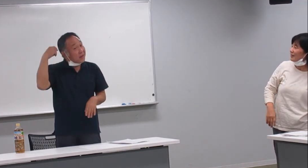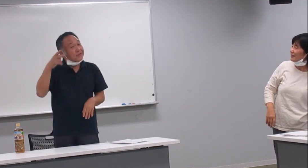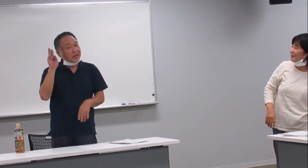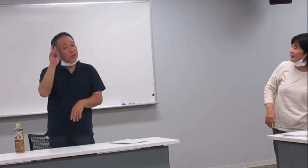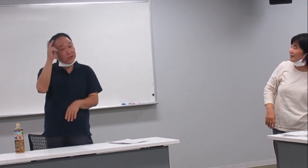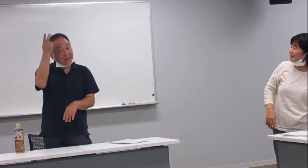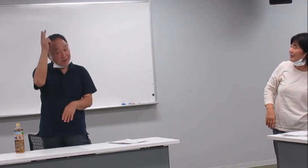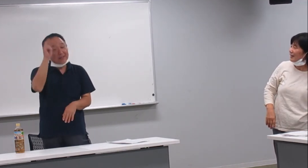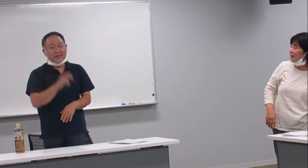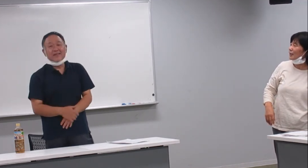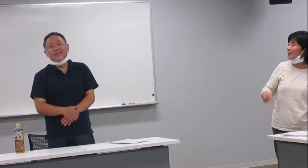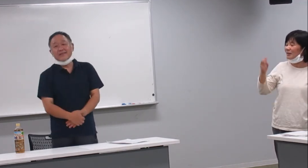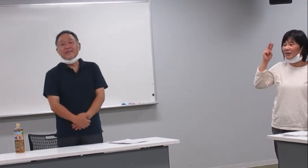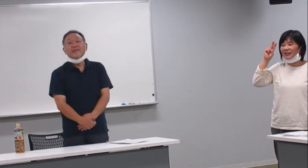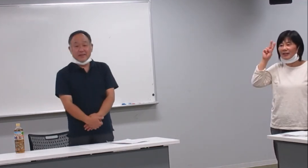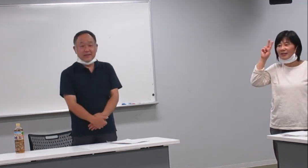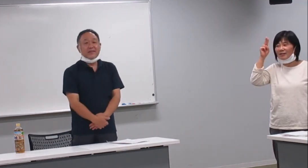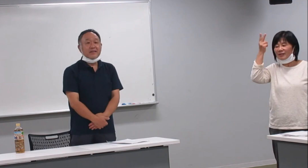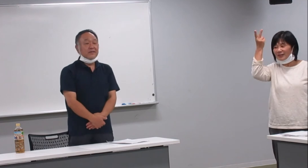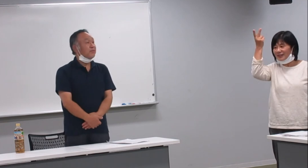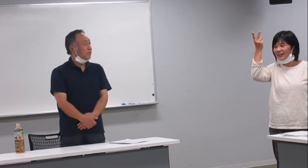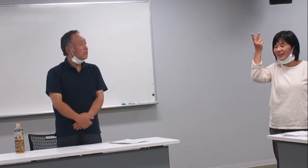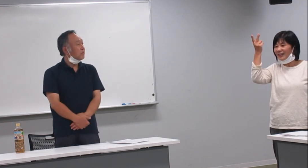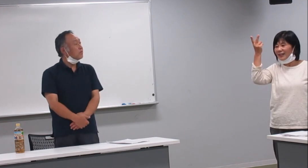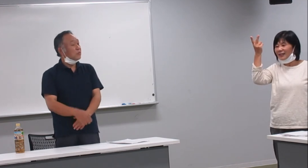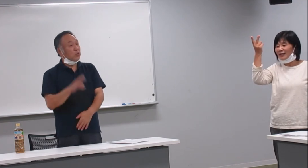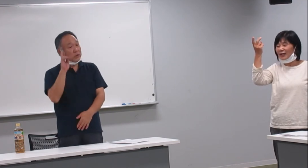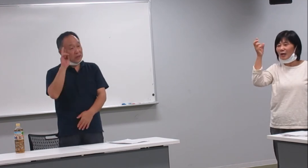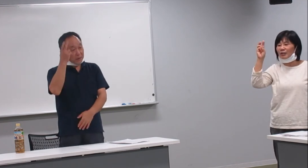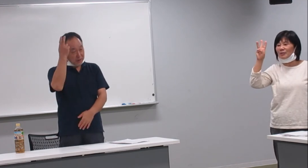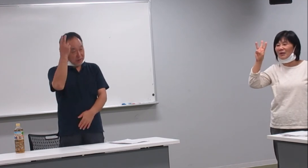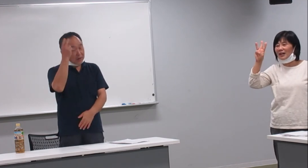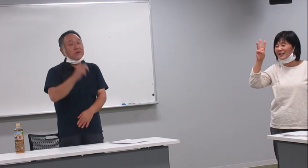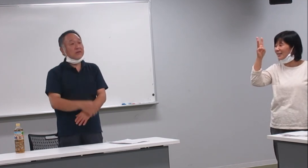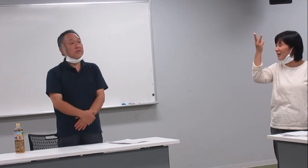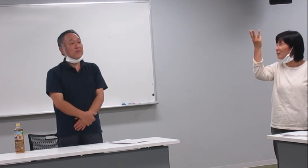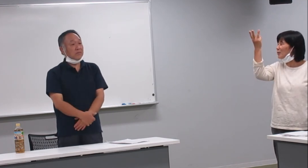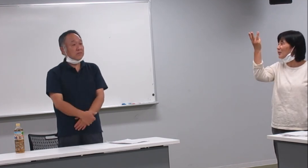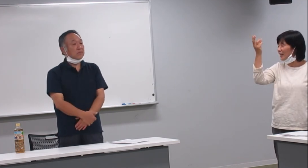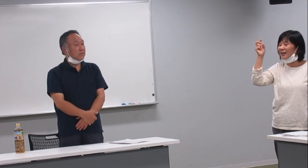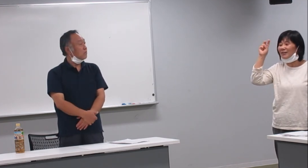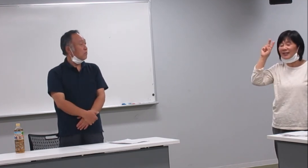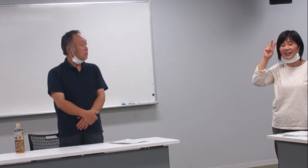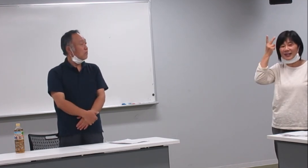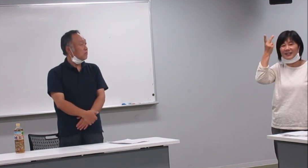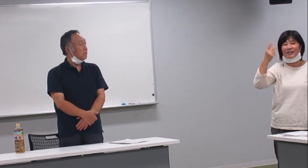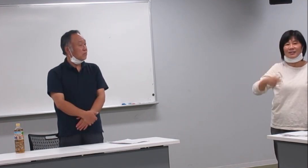そうですね。沖縄、沖縄、 鹿児島 さんもしか。